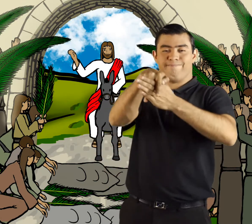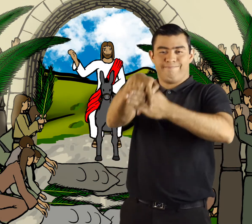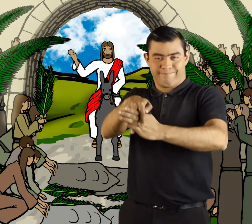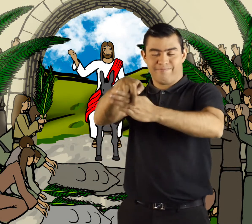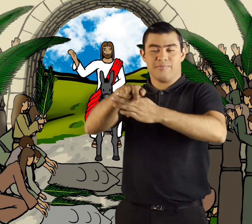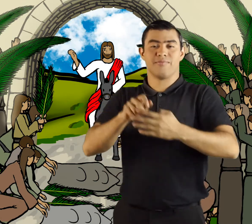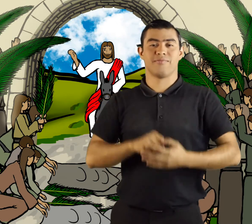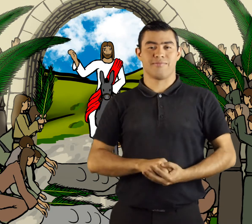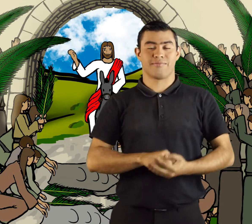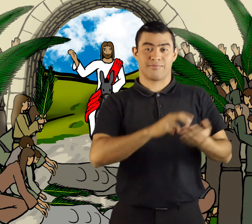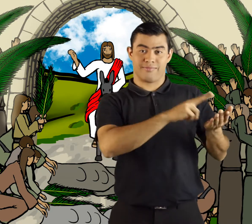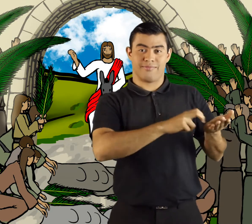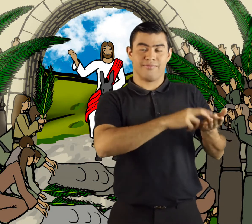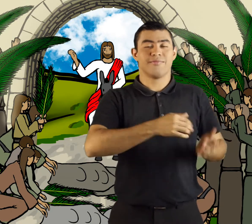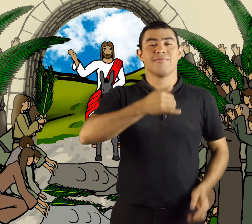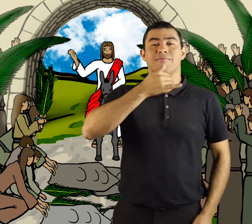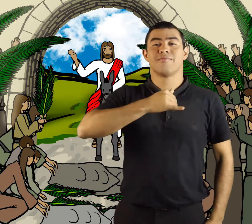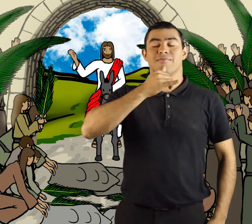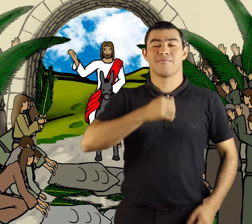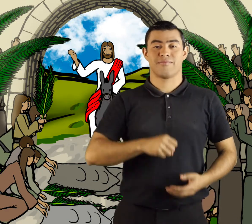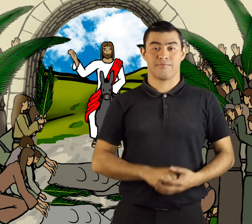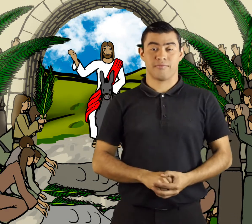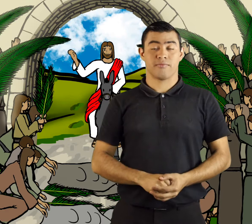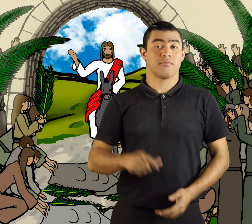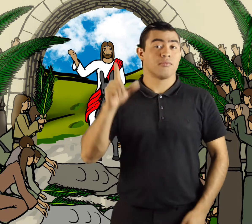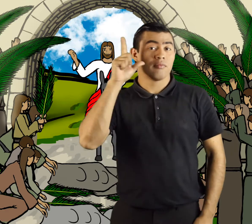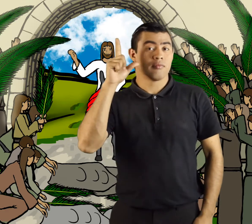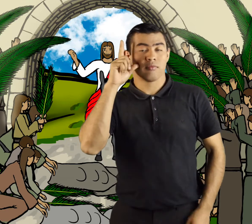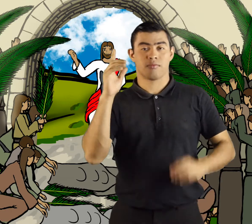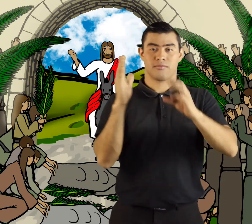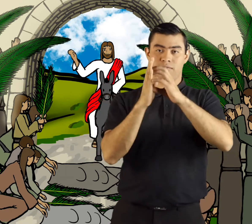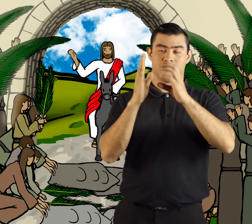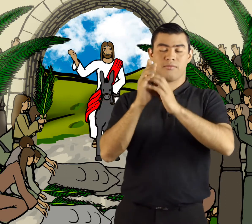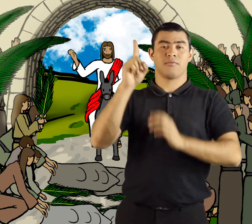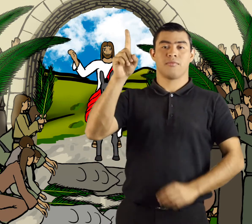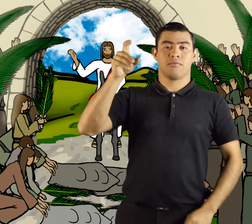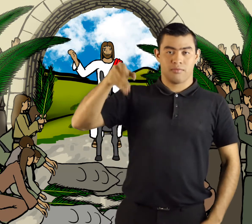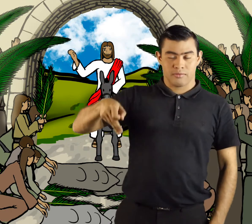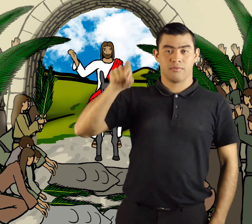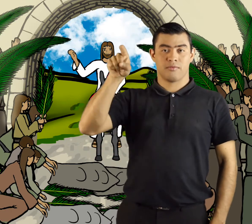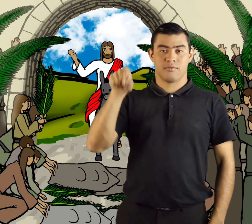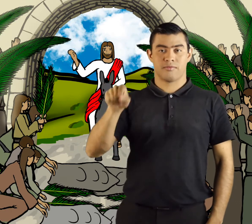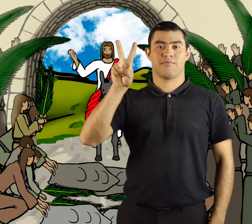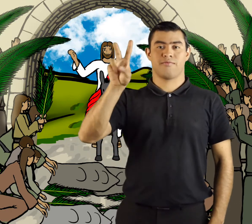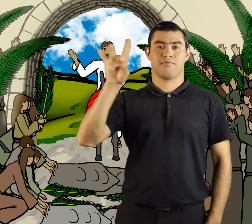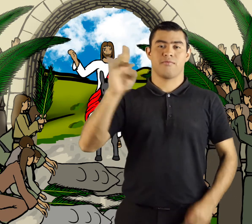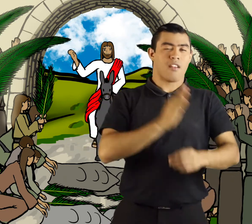La entrada triunfal de Jesús a Jerusalén. Lucas capítulo 19, versículo 28 al